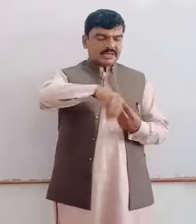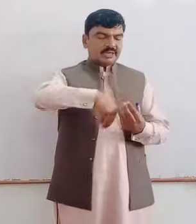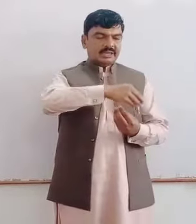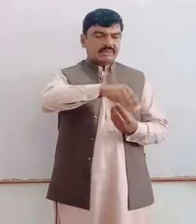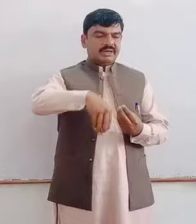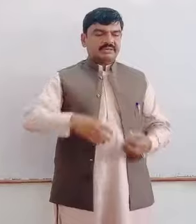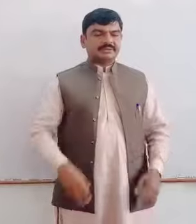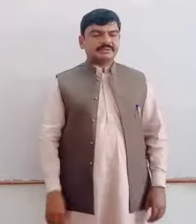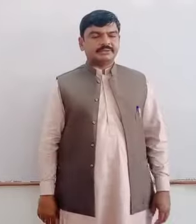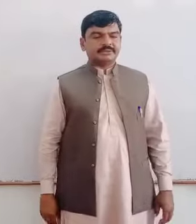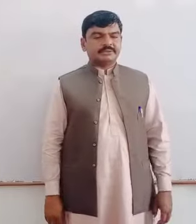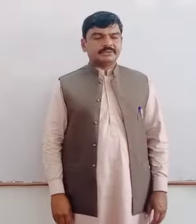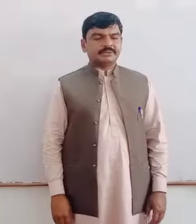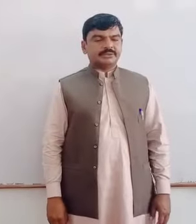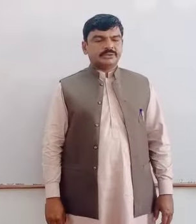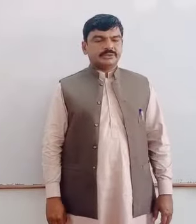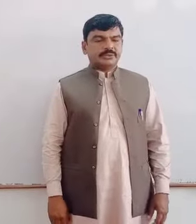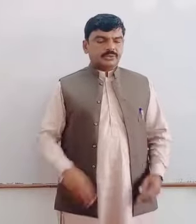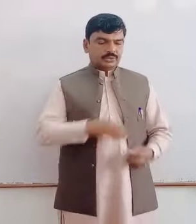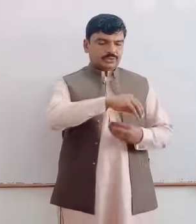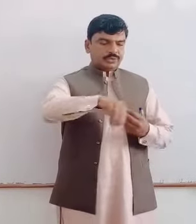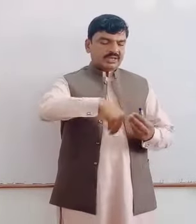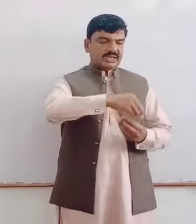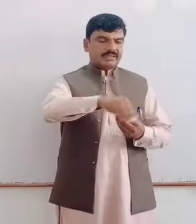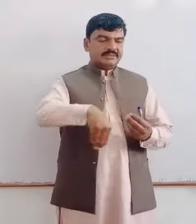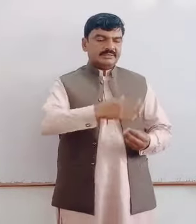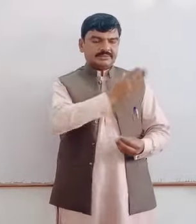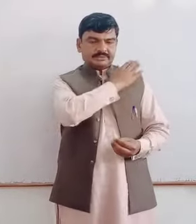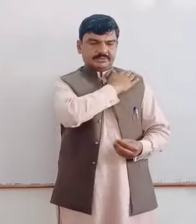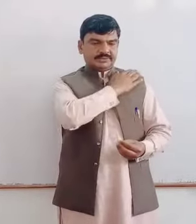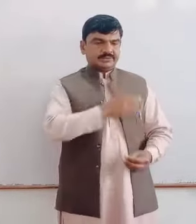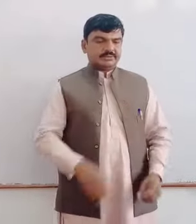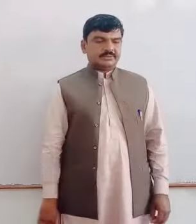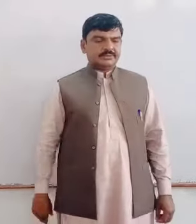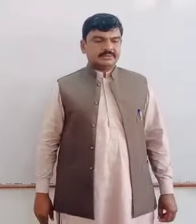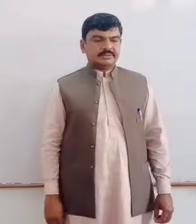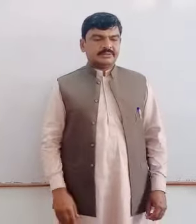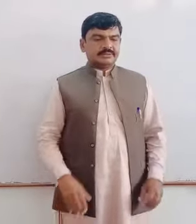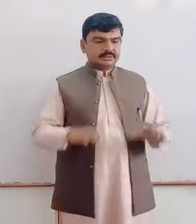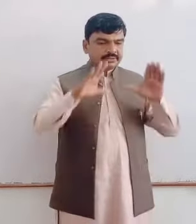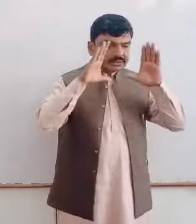खाना काबा, उम्रा, उम्रा, हिजरे अस्वद,